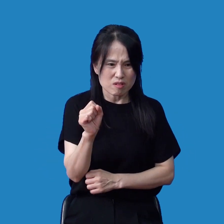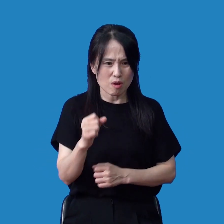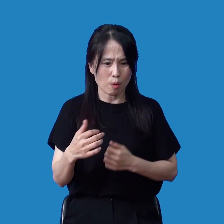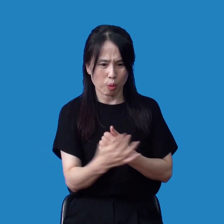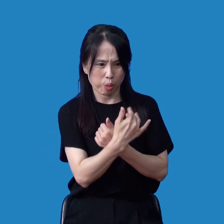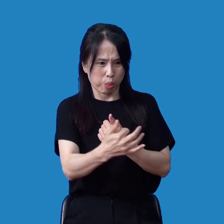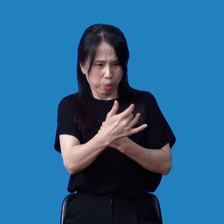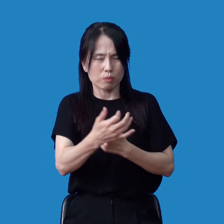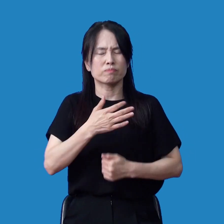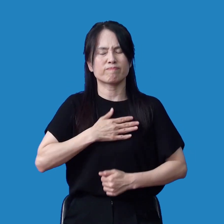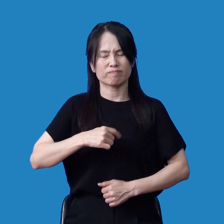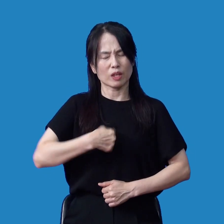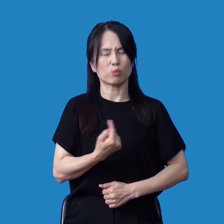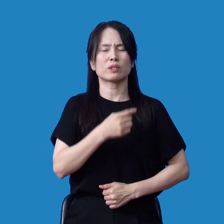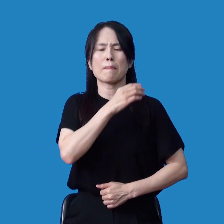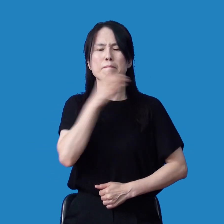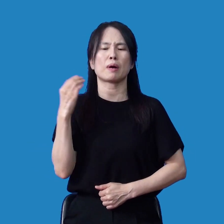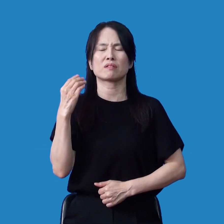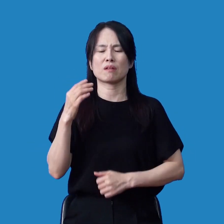꼿꼿이 가겠습니다.